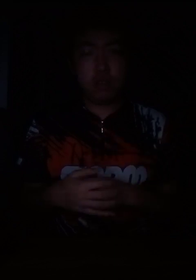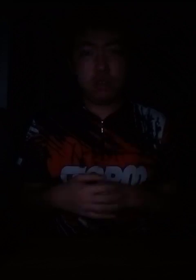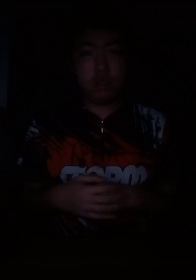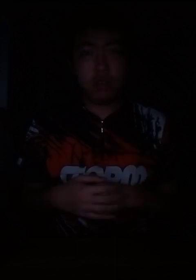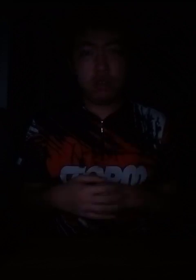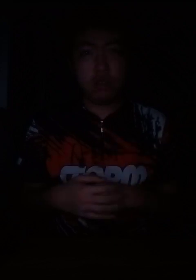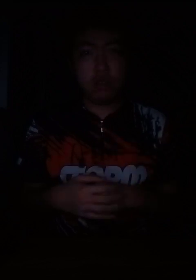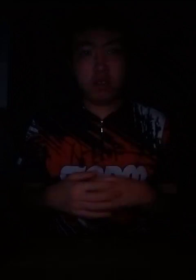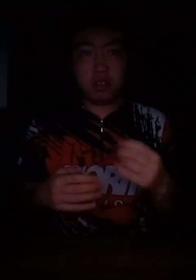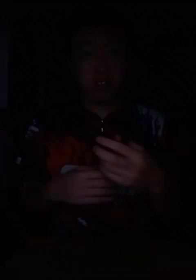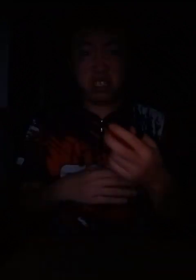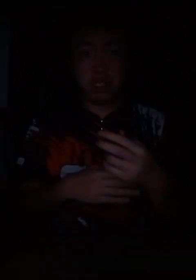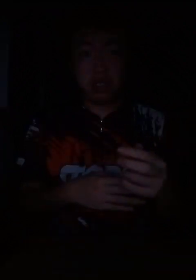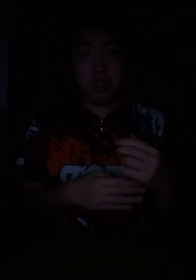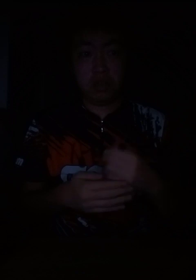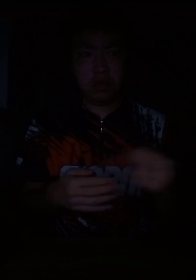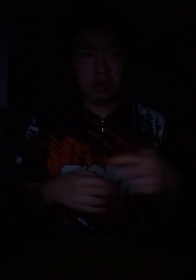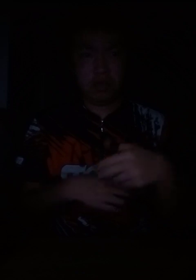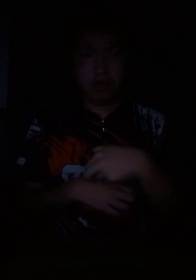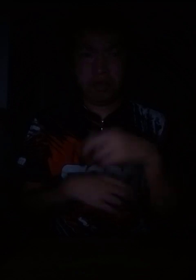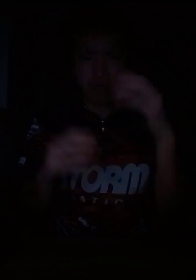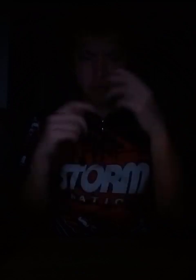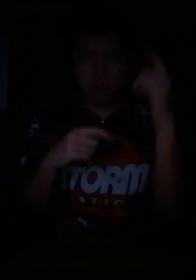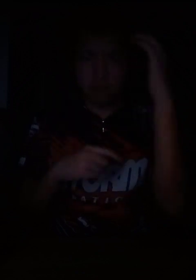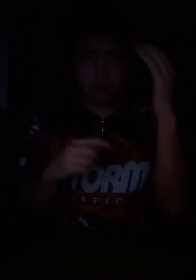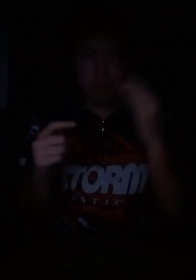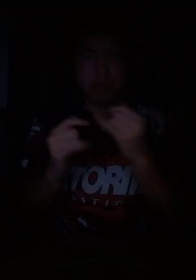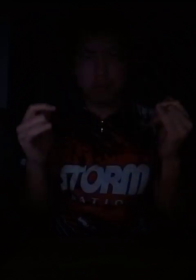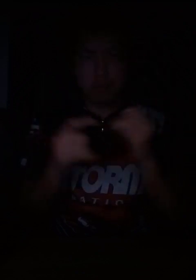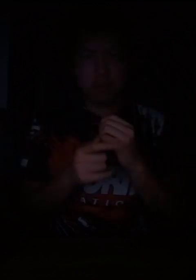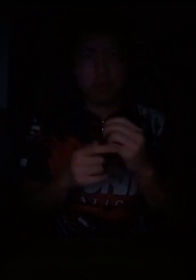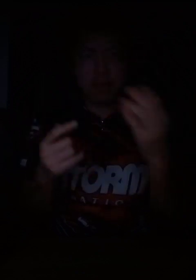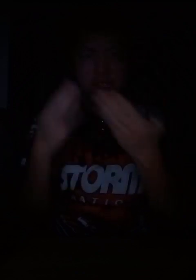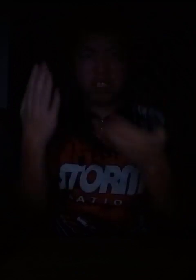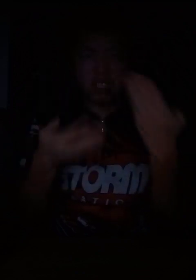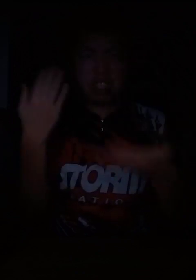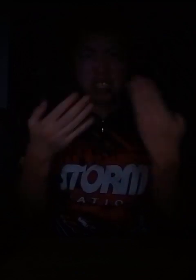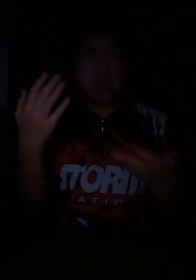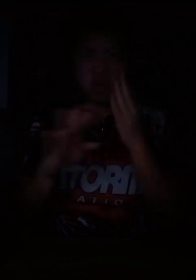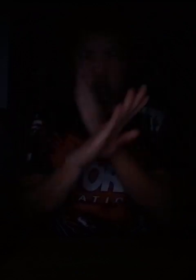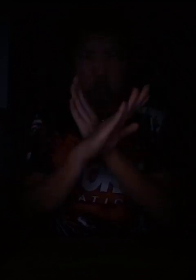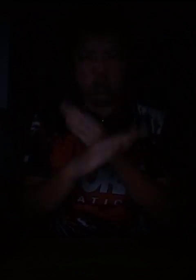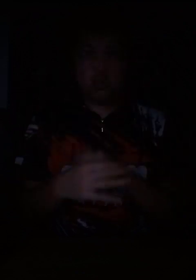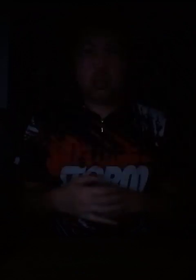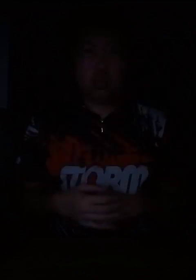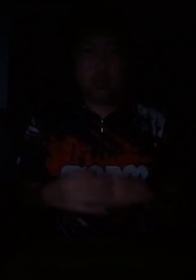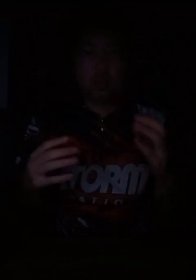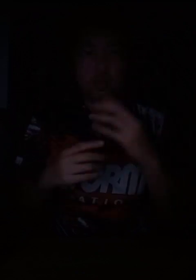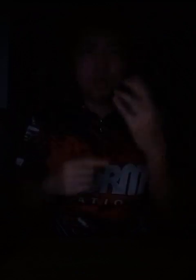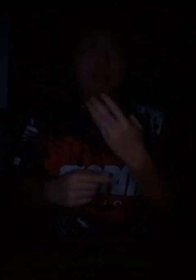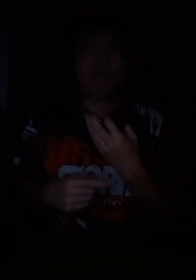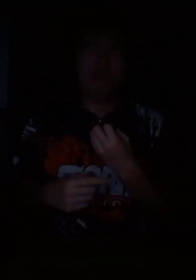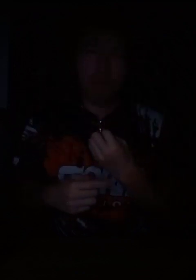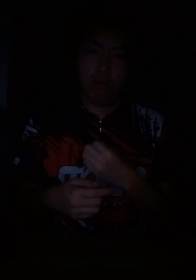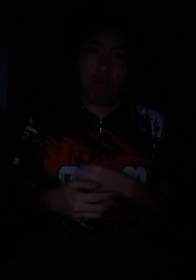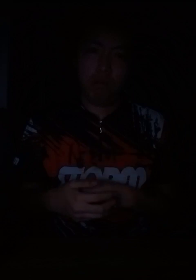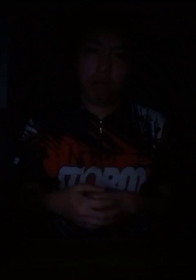먼저 아실래요? 버스 기사님이 좀 연세도 있으셔서 말도 빨리빨리 못하시고 조금 곤란해하셨었거든요, 되게. 그래서